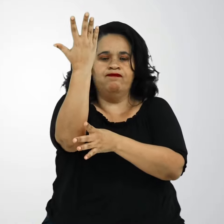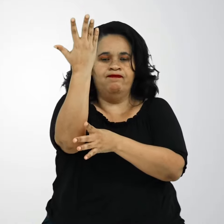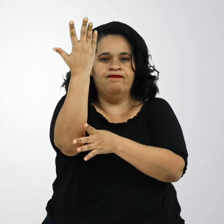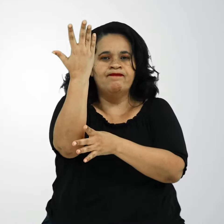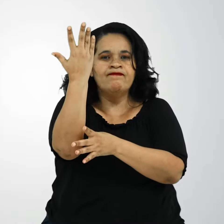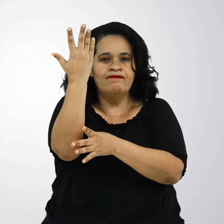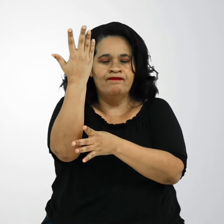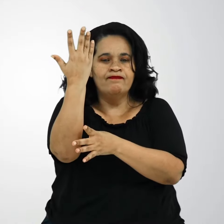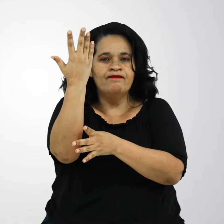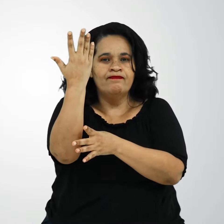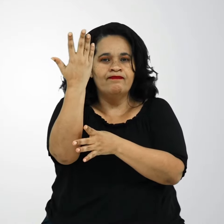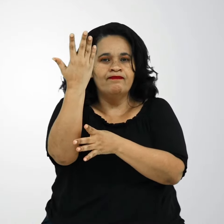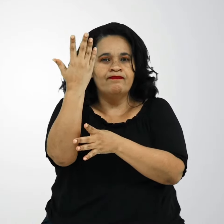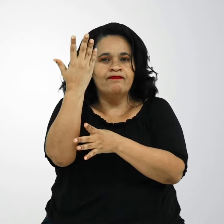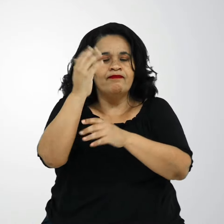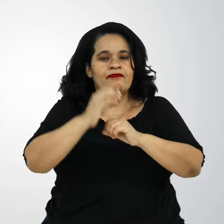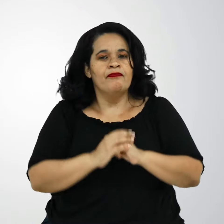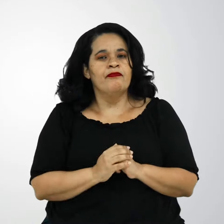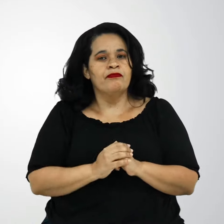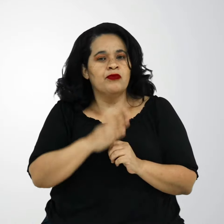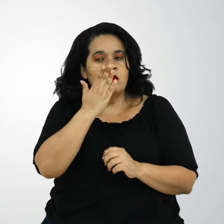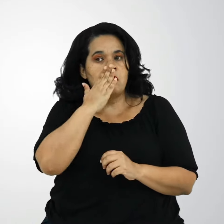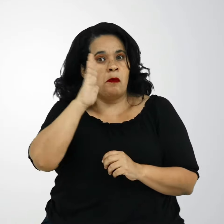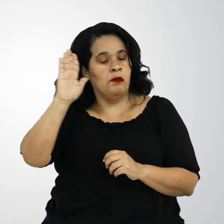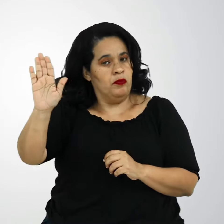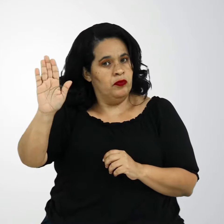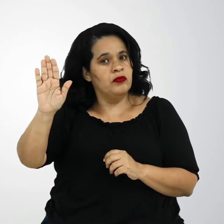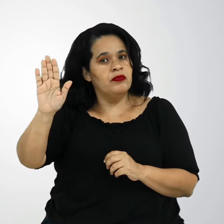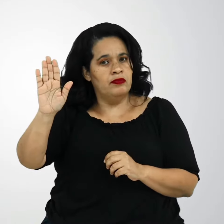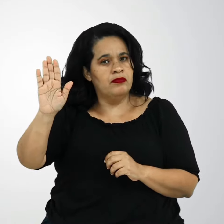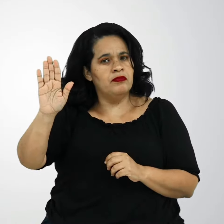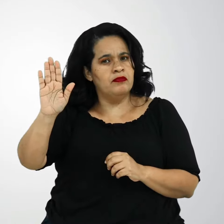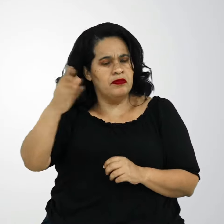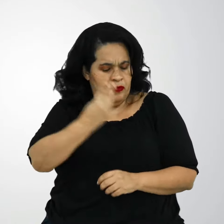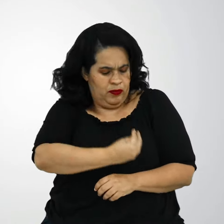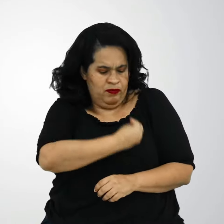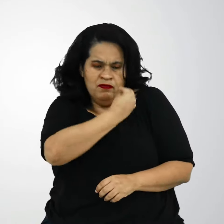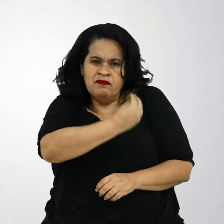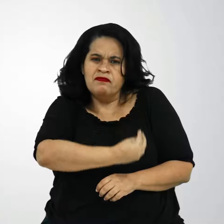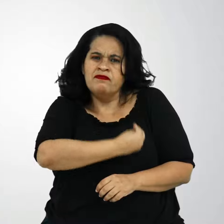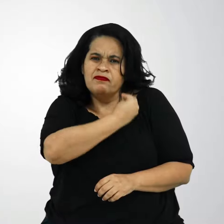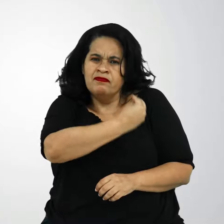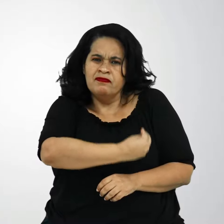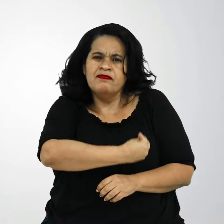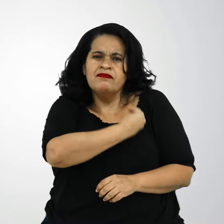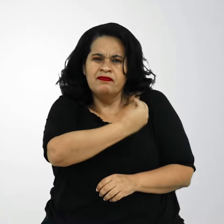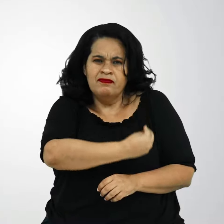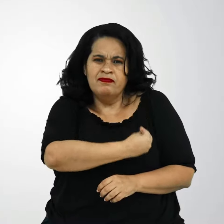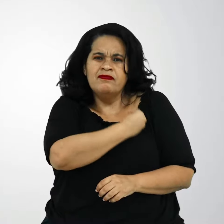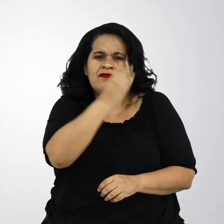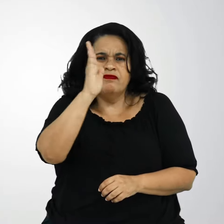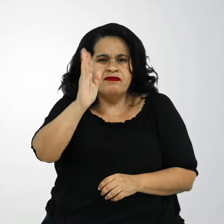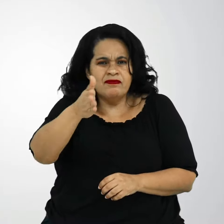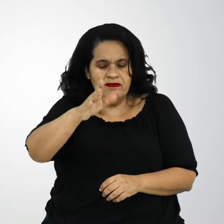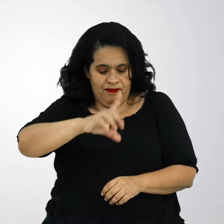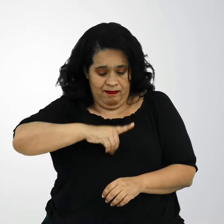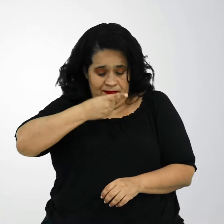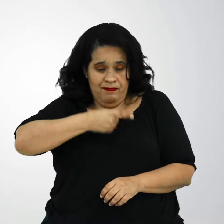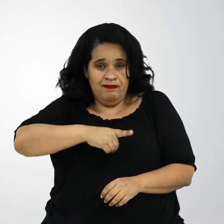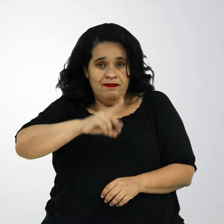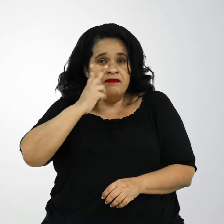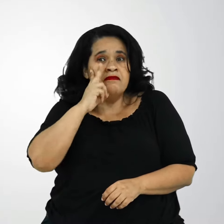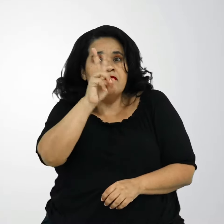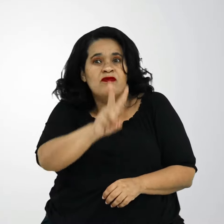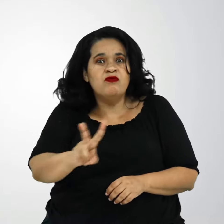E considerar que isso é uma promessa viva já, como mostrou Daniel. Ele viu o